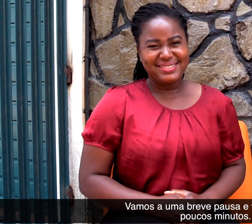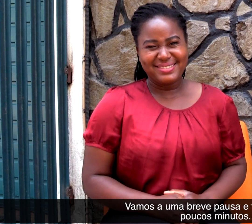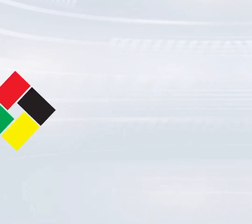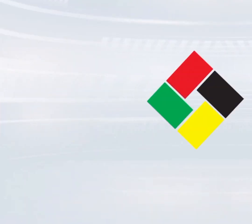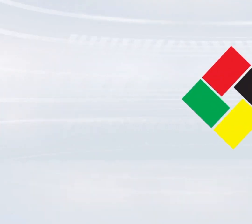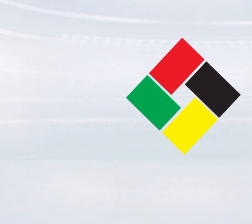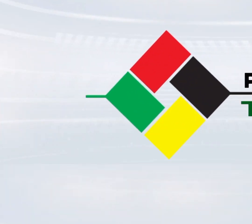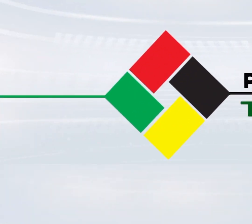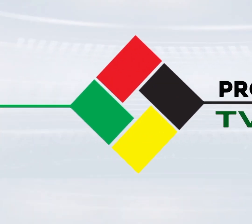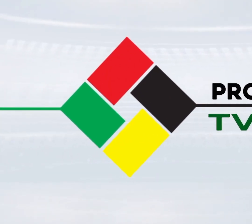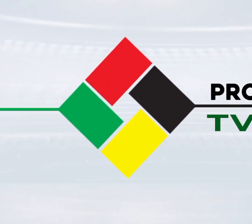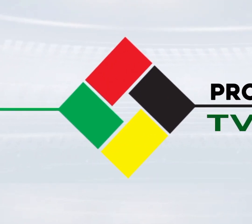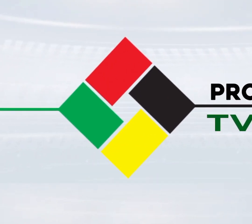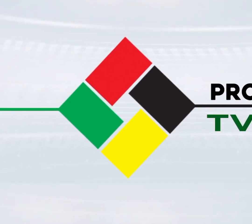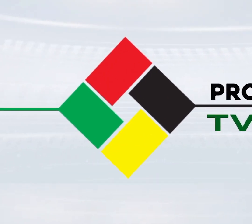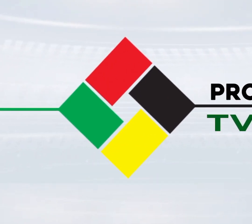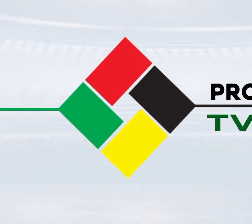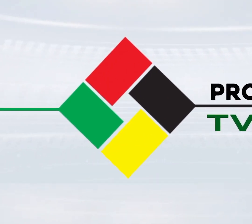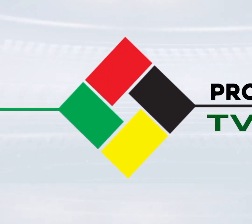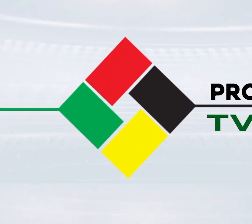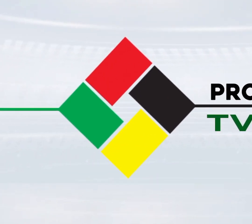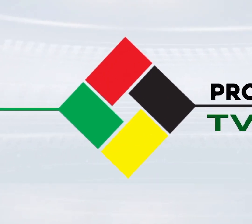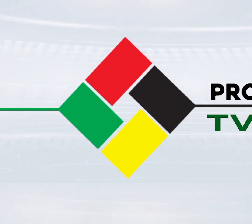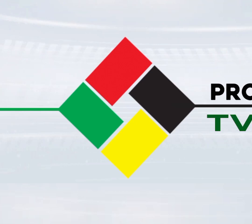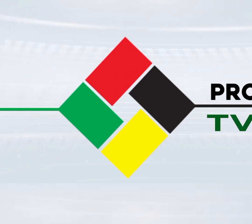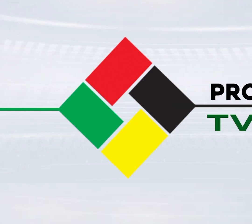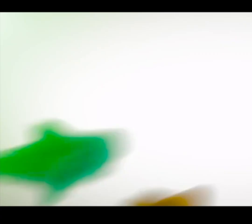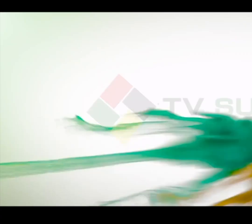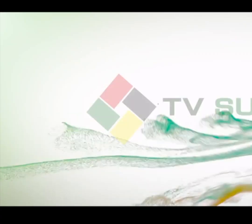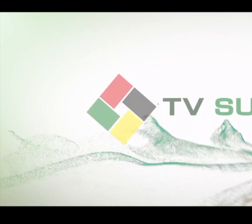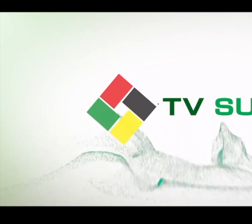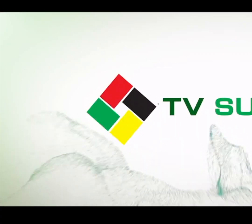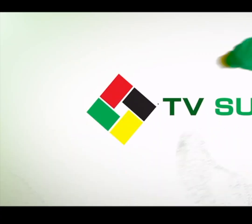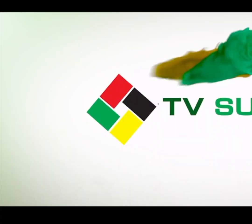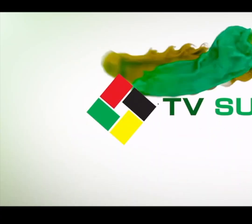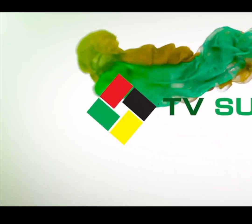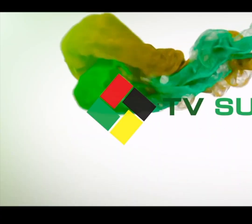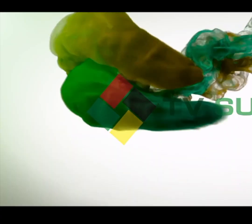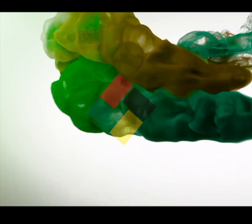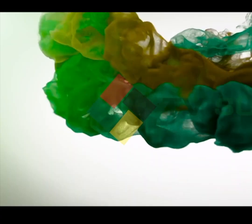minutos.